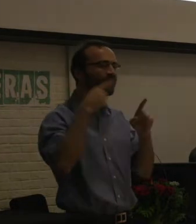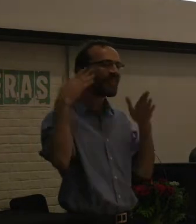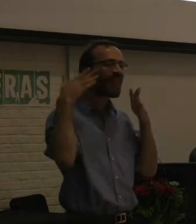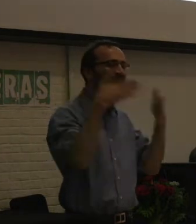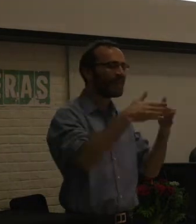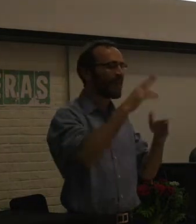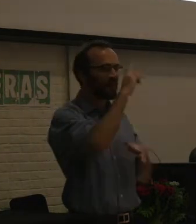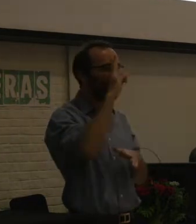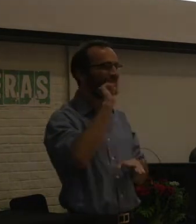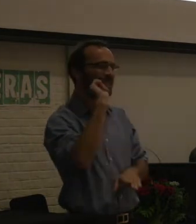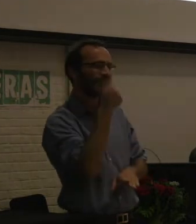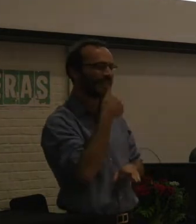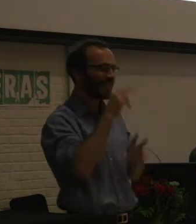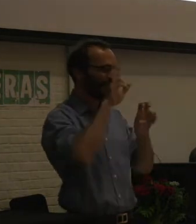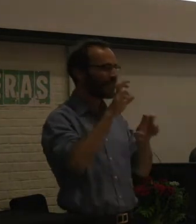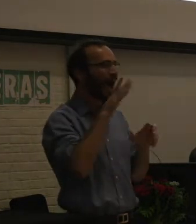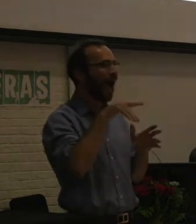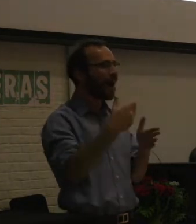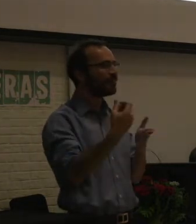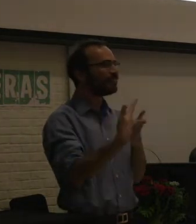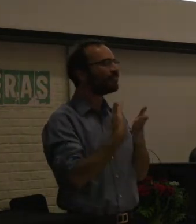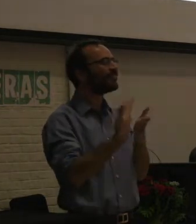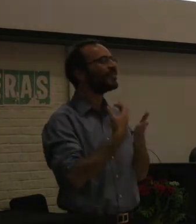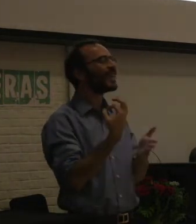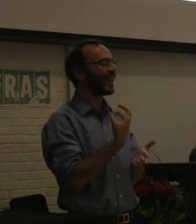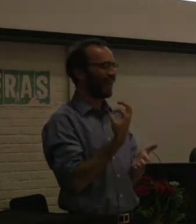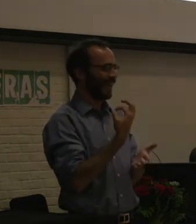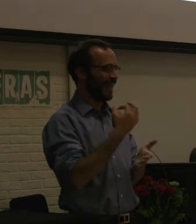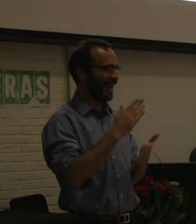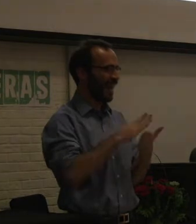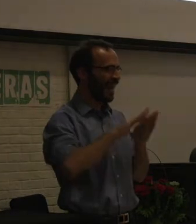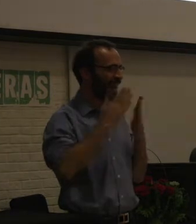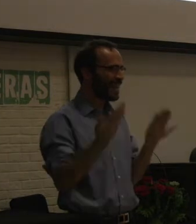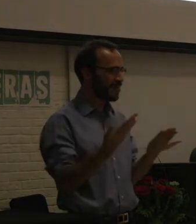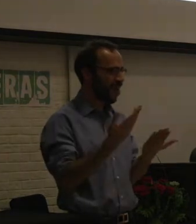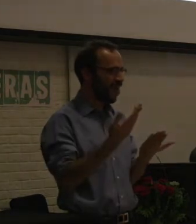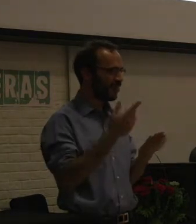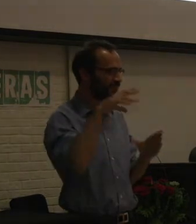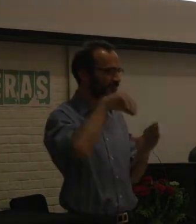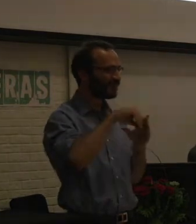cuentes pues, qué nos depara estas páginas llenas de misterio.